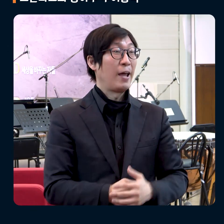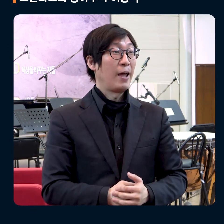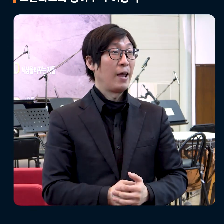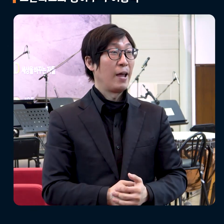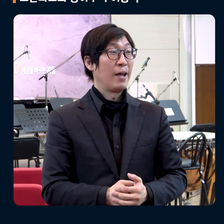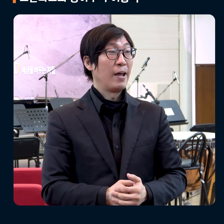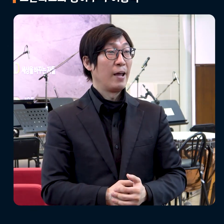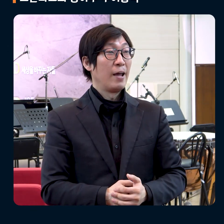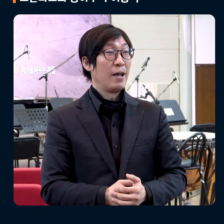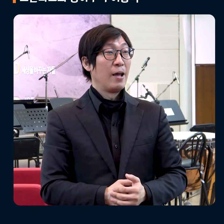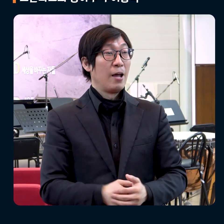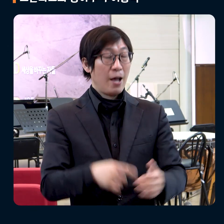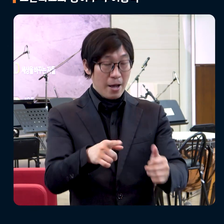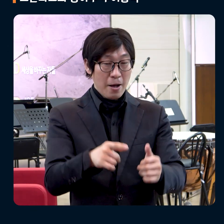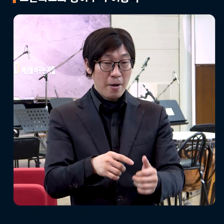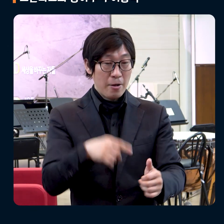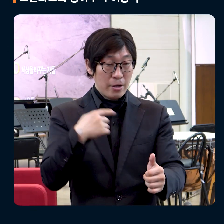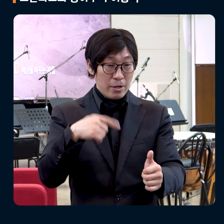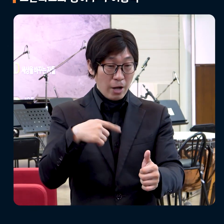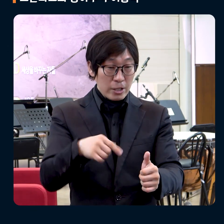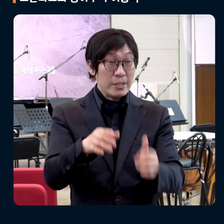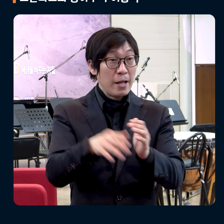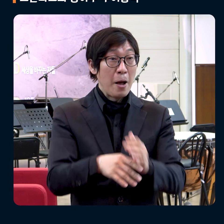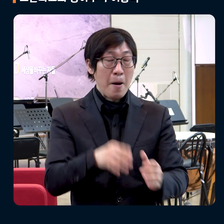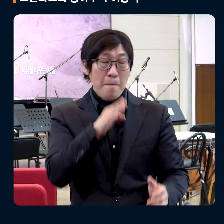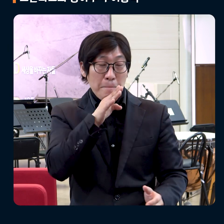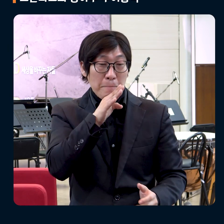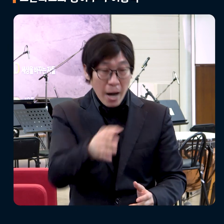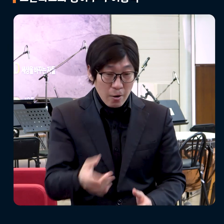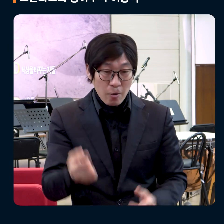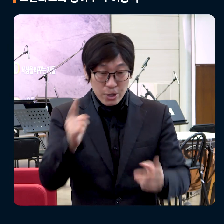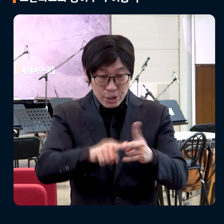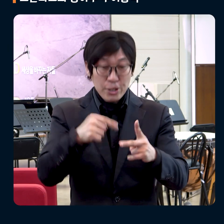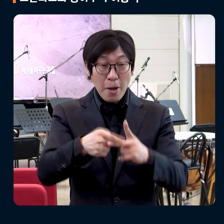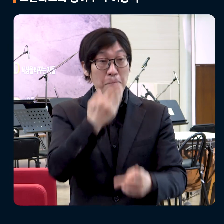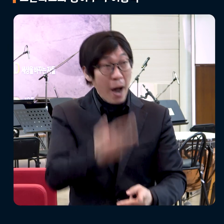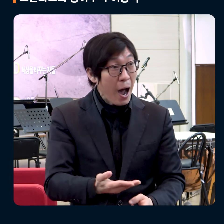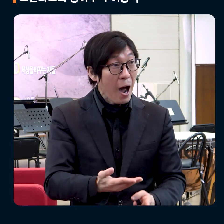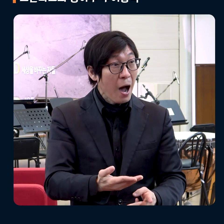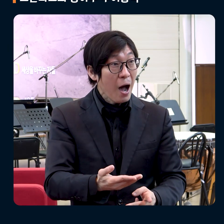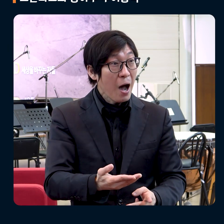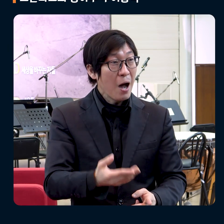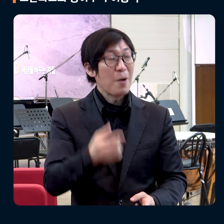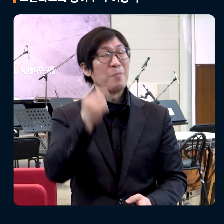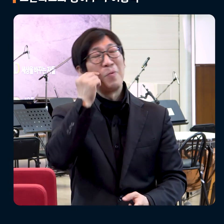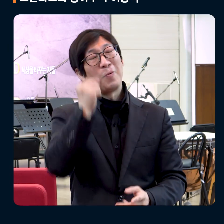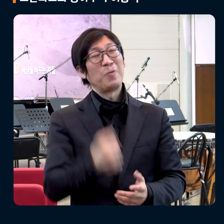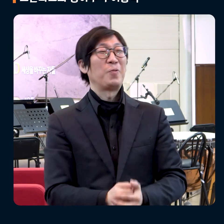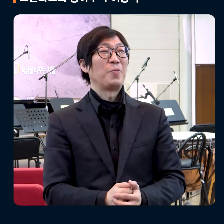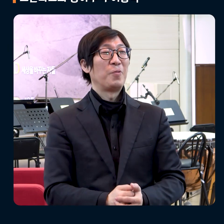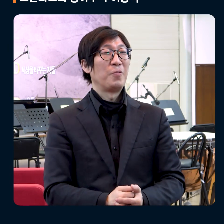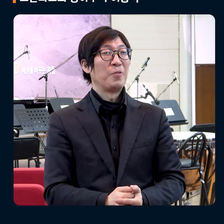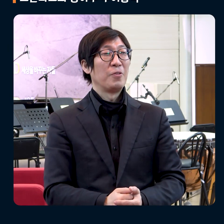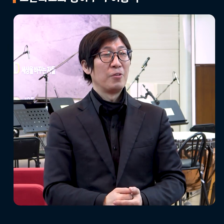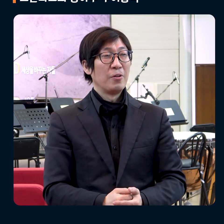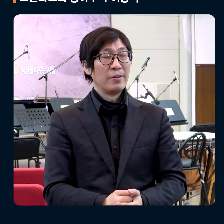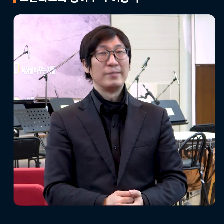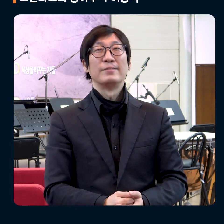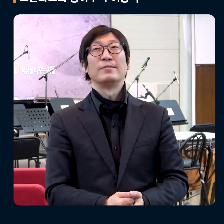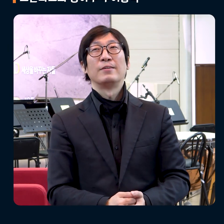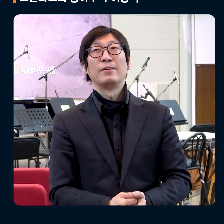그런데 한 번에 그것을 알아듣느냐? 그렇지가 않아요. 그렇지가